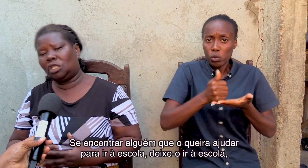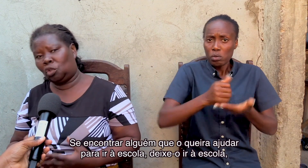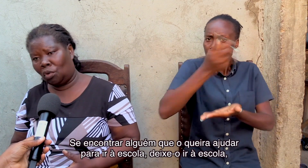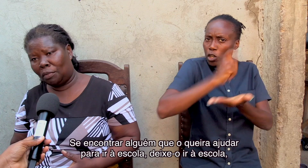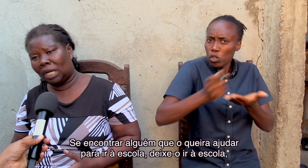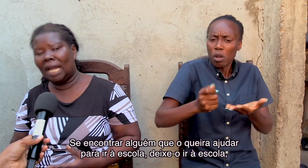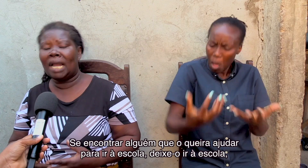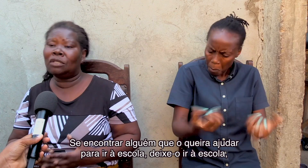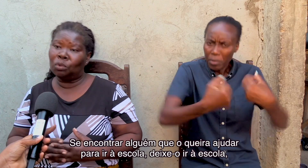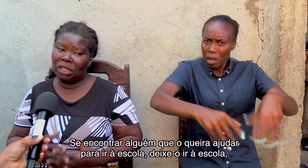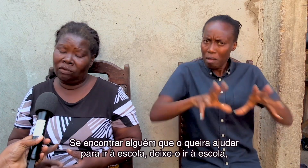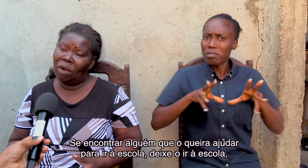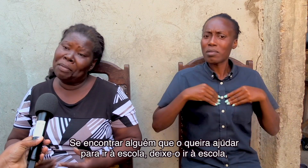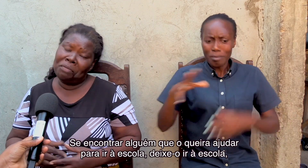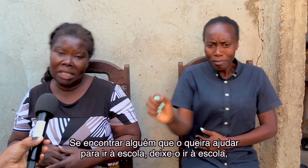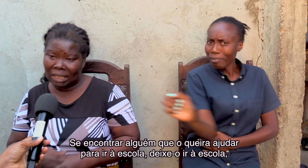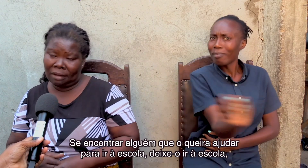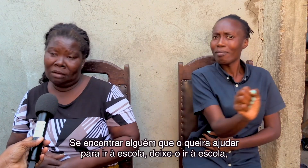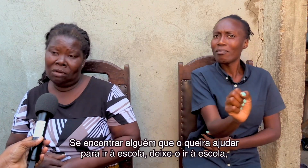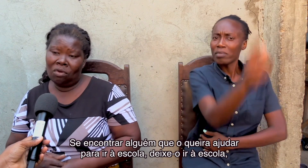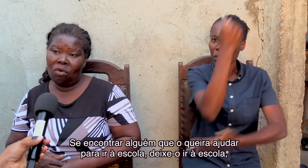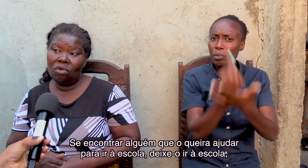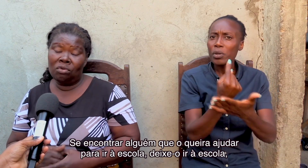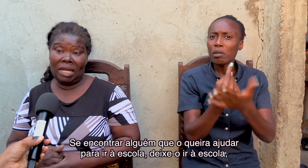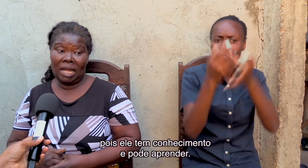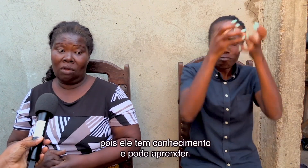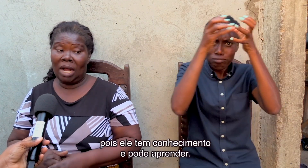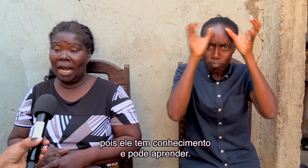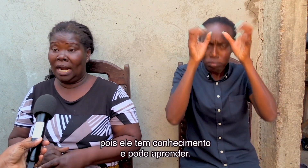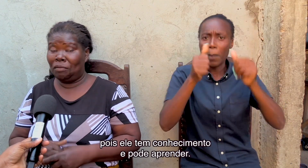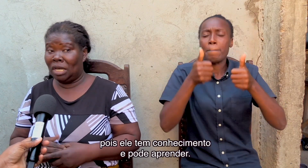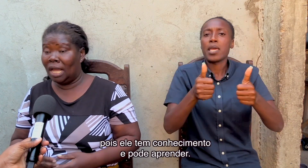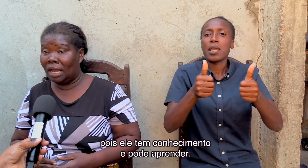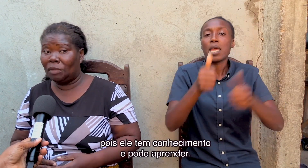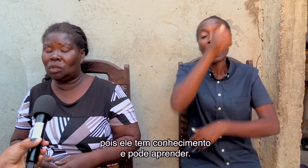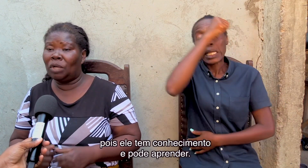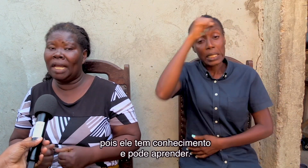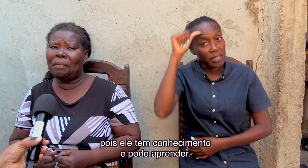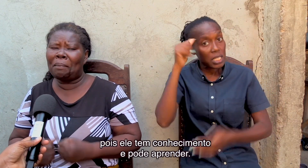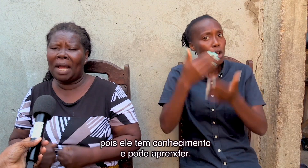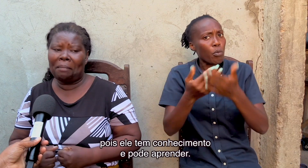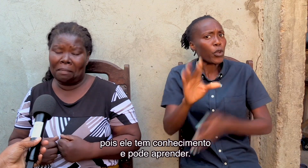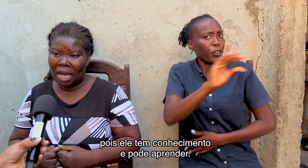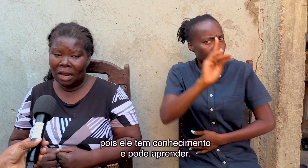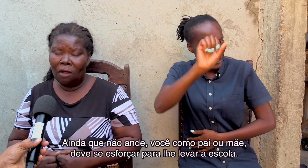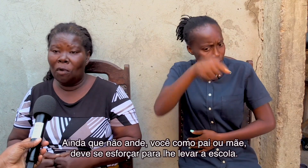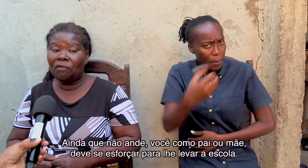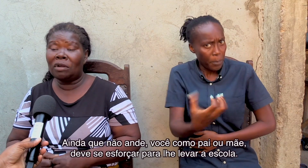alguém que o queira ajudar para ir à escola, deixe-o ir à escola. Pois ele tem conhecimento e pode aprender. Ainda que